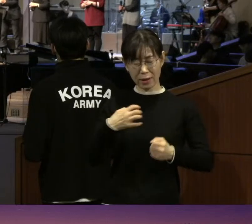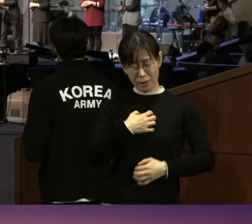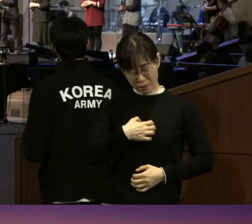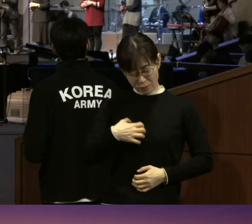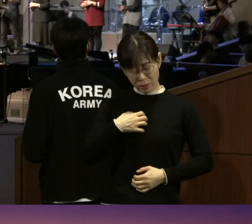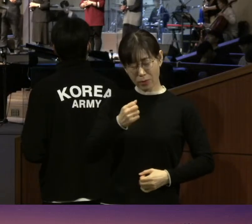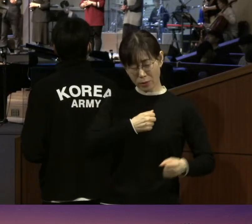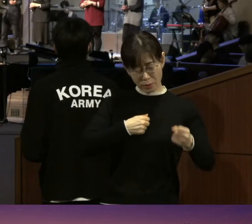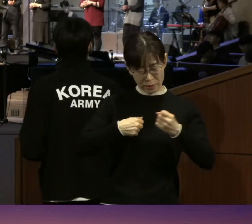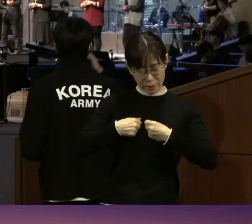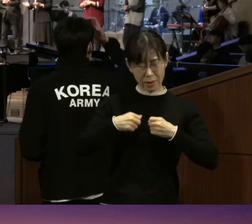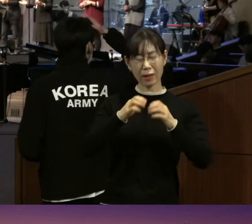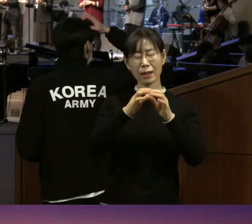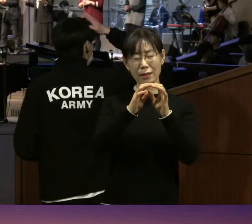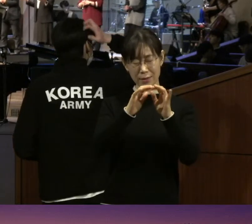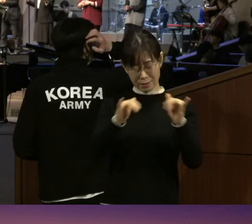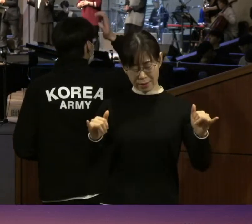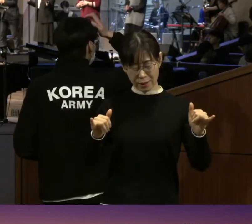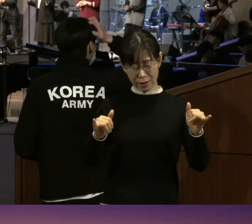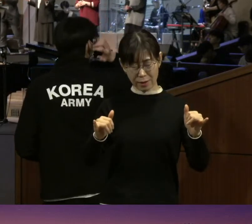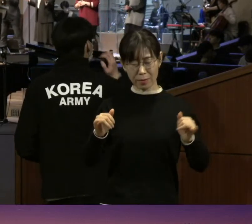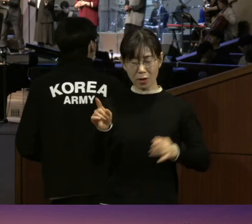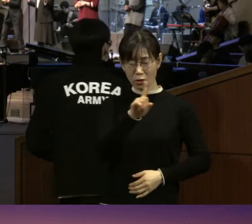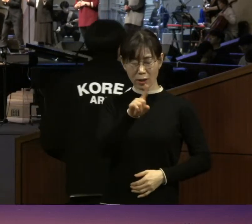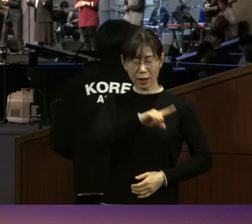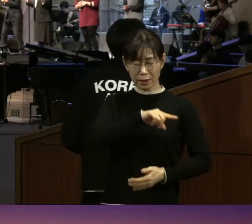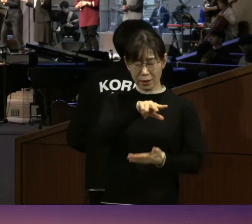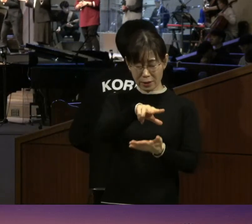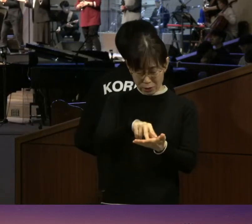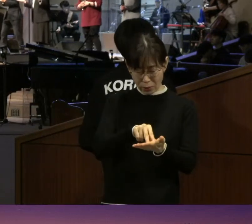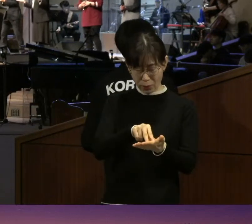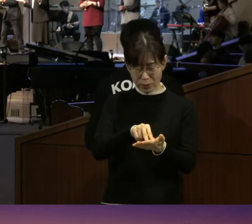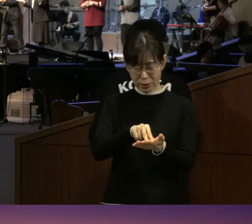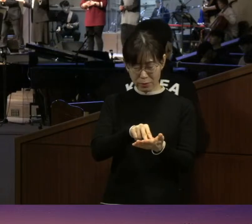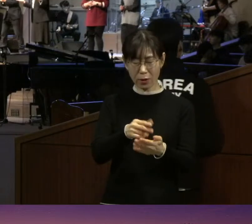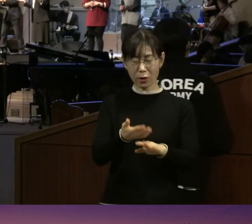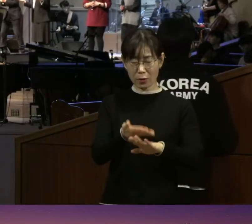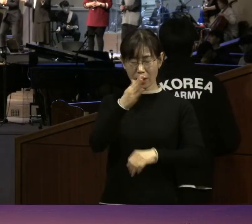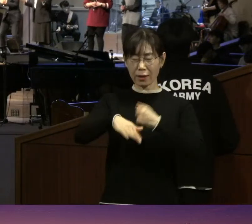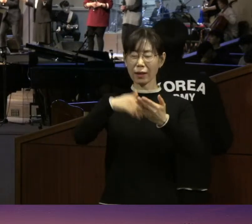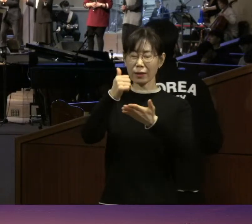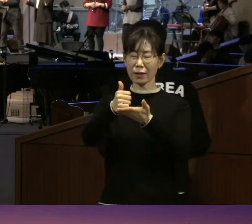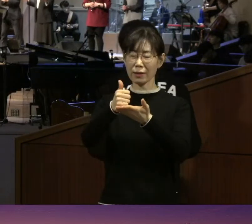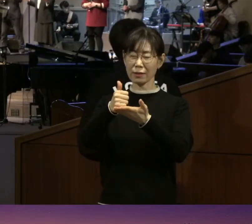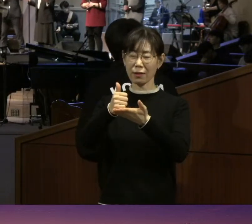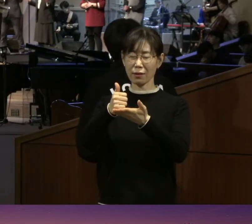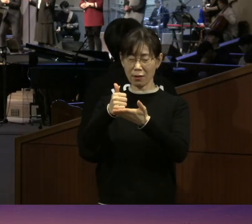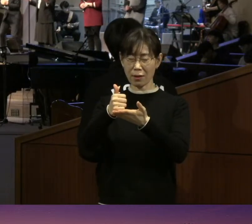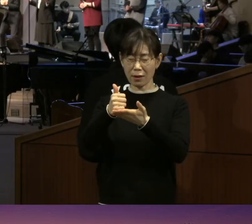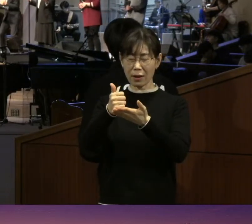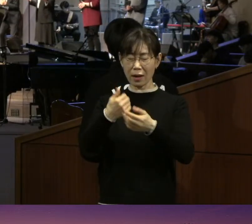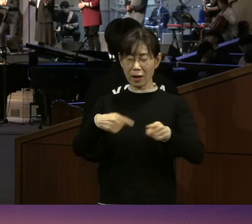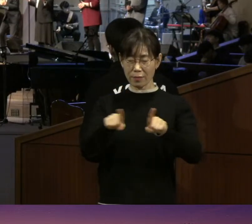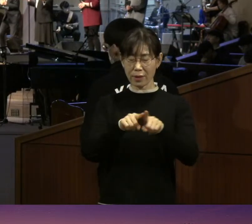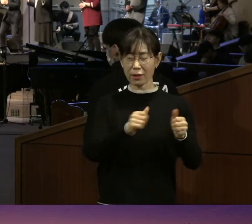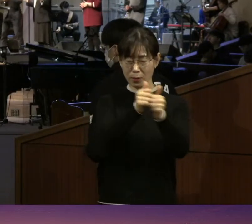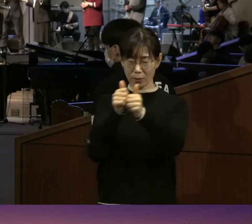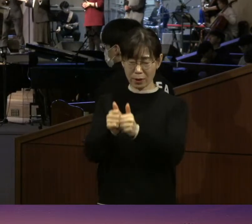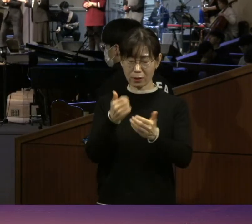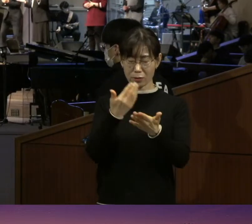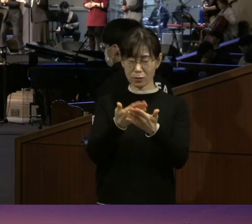자들, 그 어떠한 기도의 제목을 가지고 왔더라도 불같이 바람같이 역사하시는 주님으로 인하여 돌파하는 이